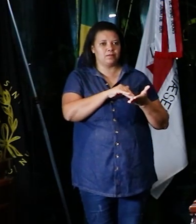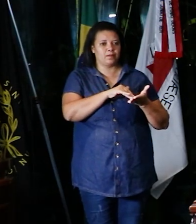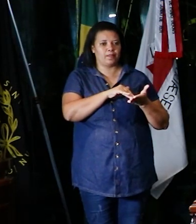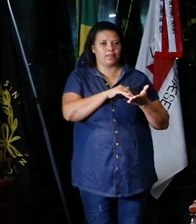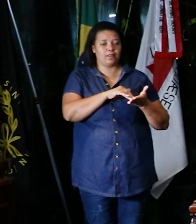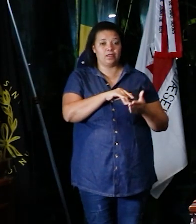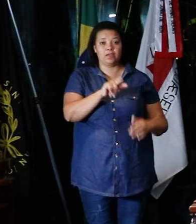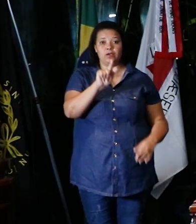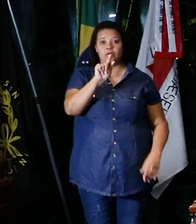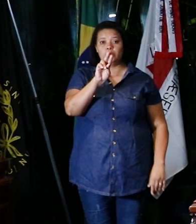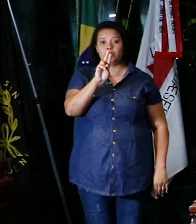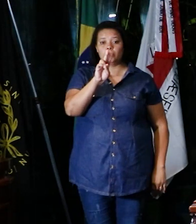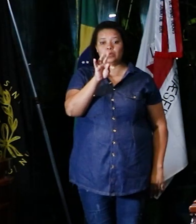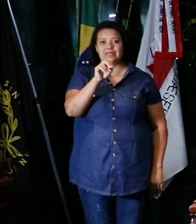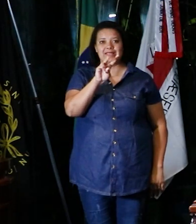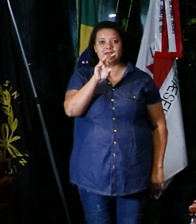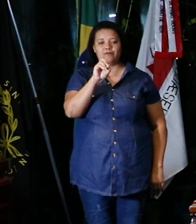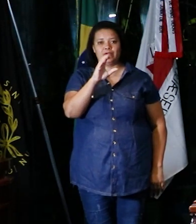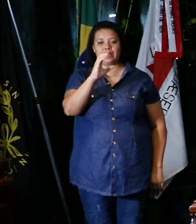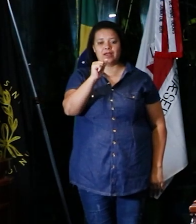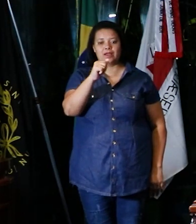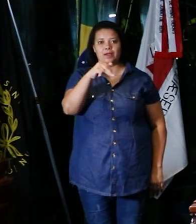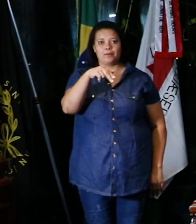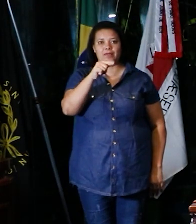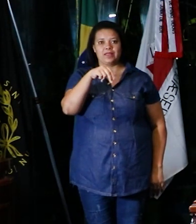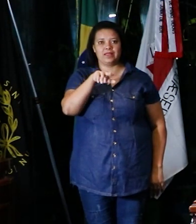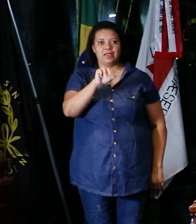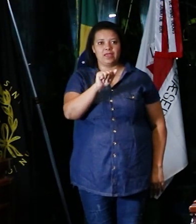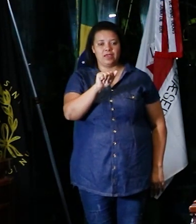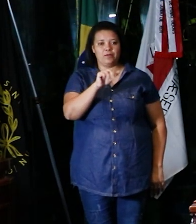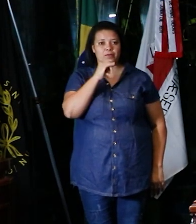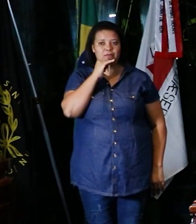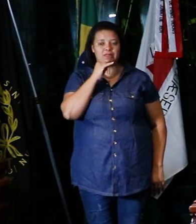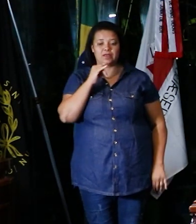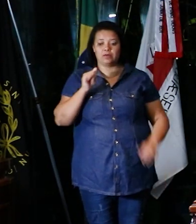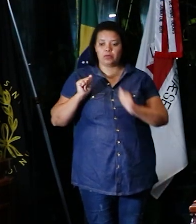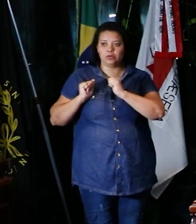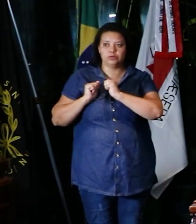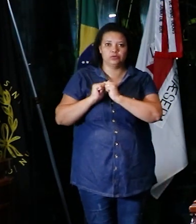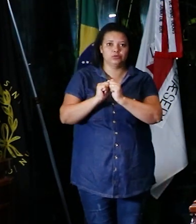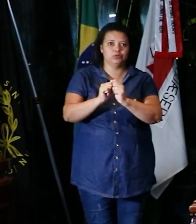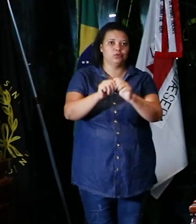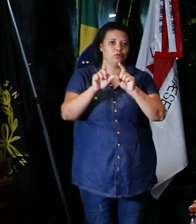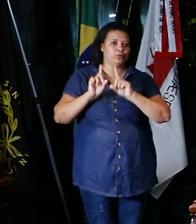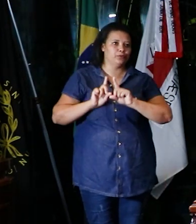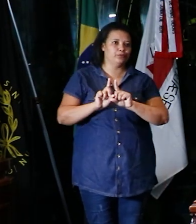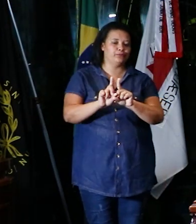Gustavo Capanema, onde Gustavo Capanema ia, levava o Drummond. Mas foi